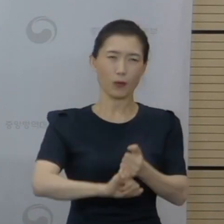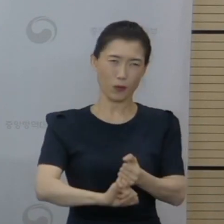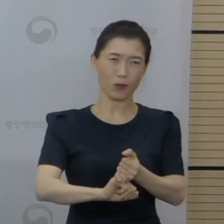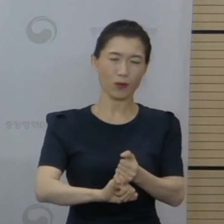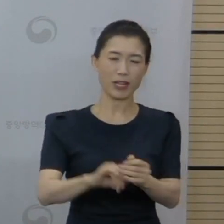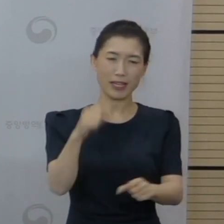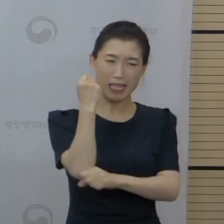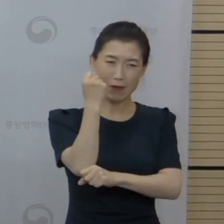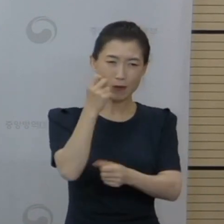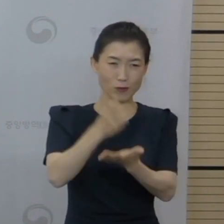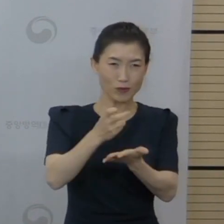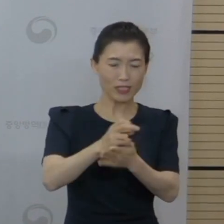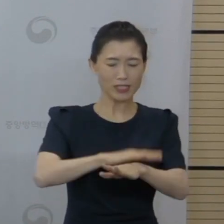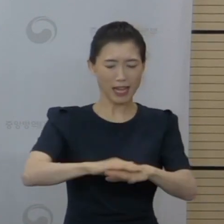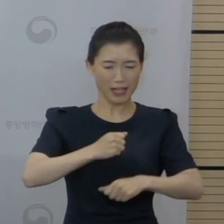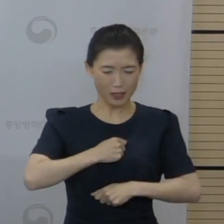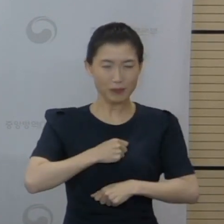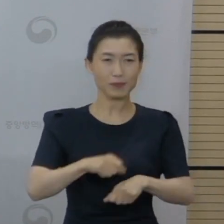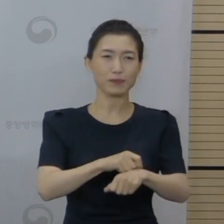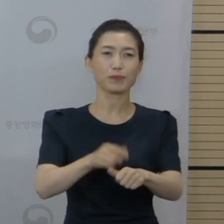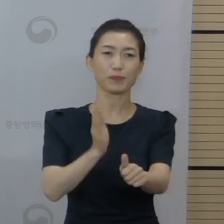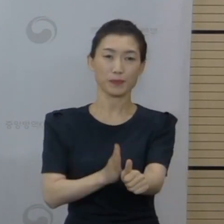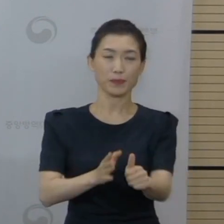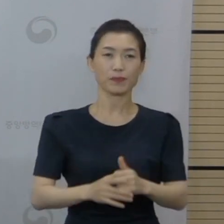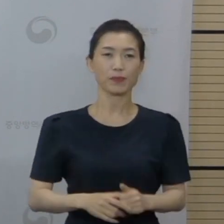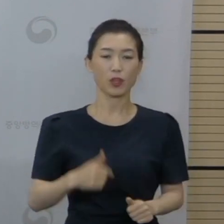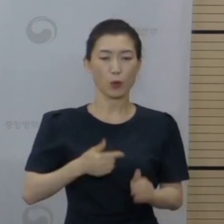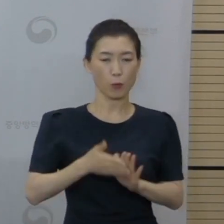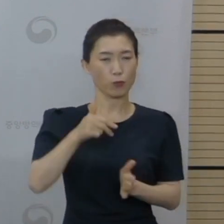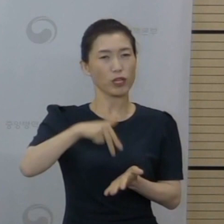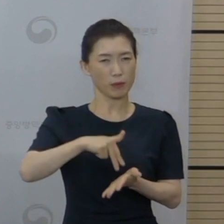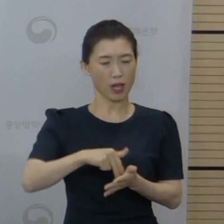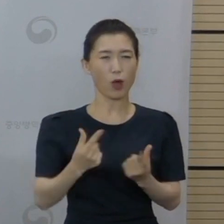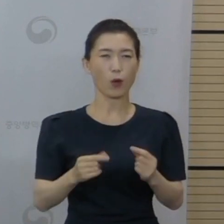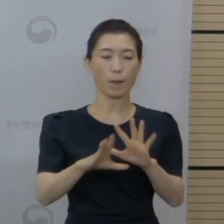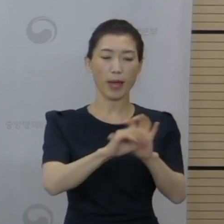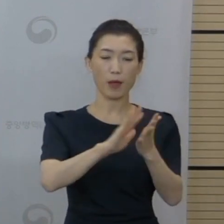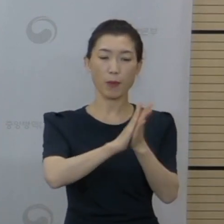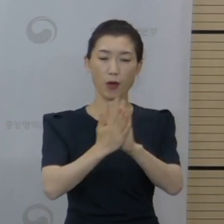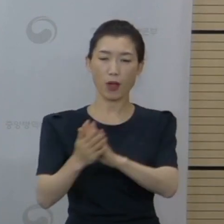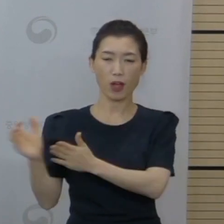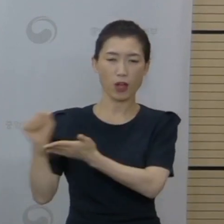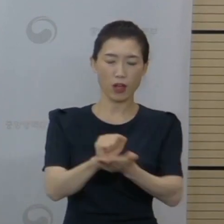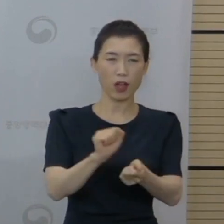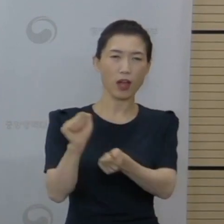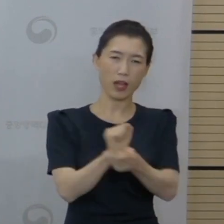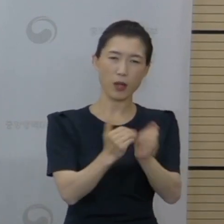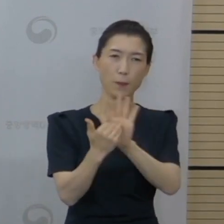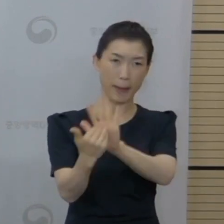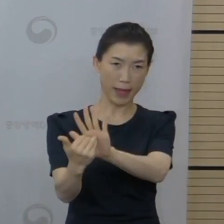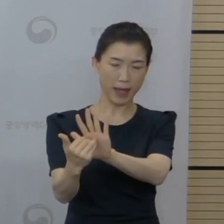지켜주실 것을 당부를 드립니다. 방역당국도 변이 바이러스의 유입 차단 그리고 국내